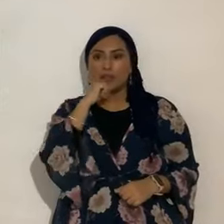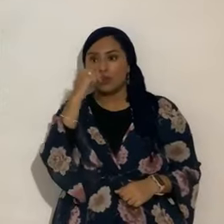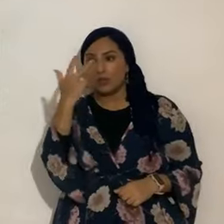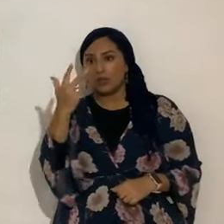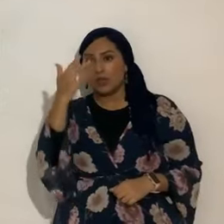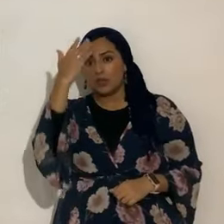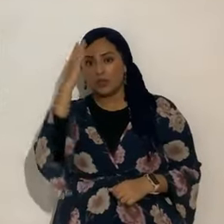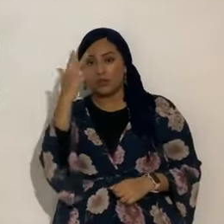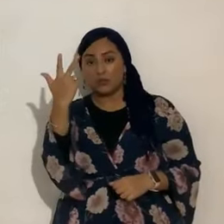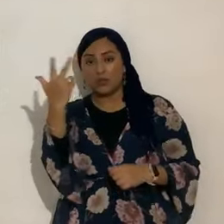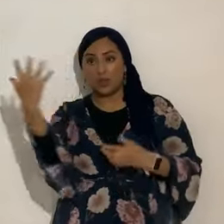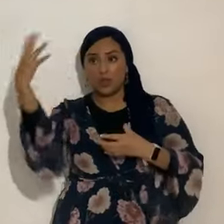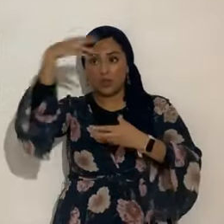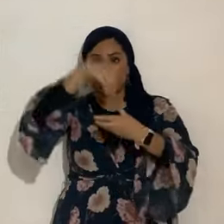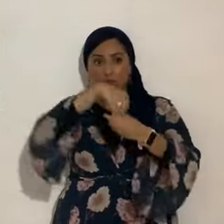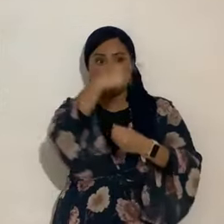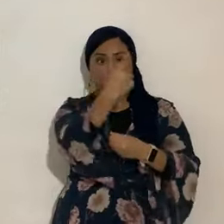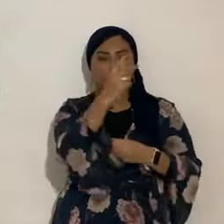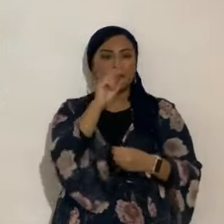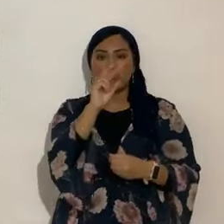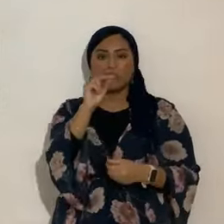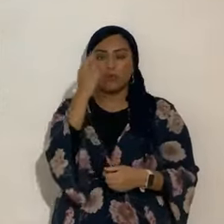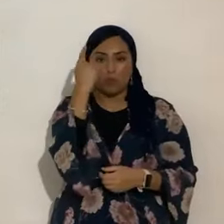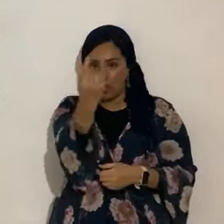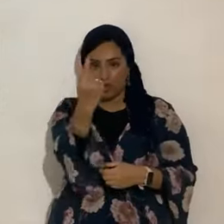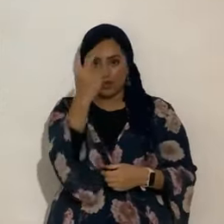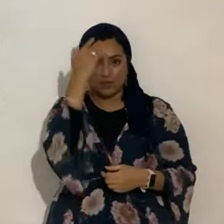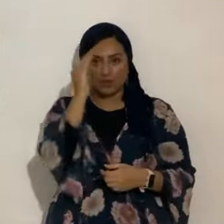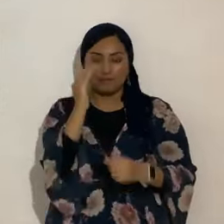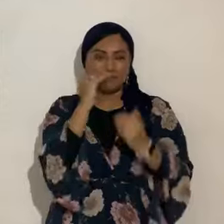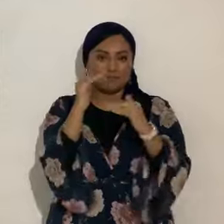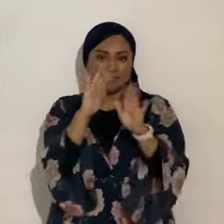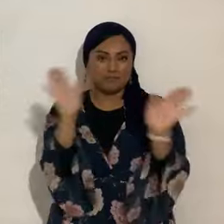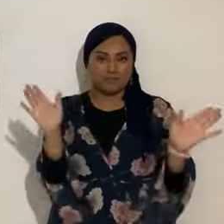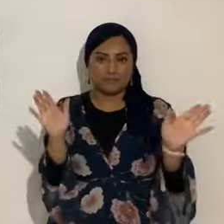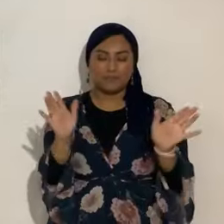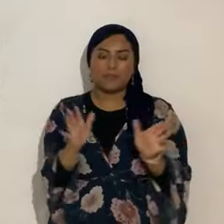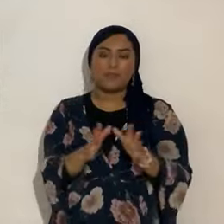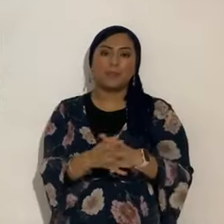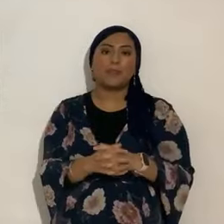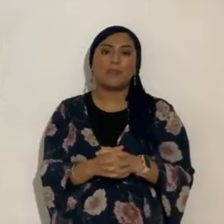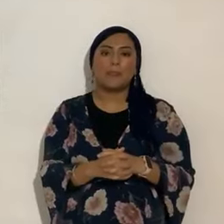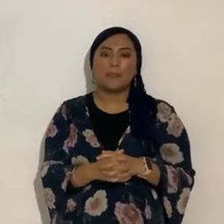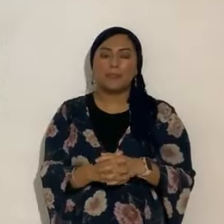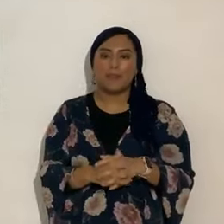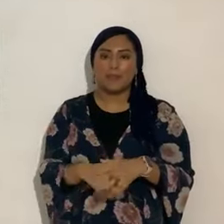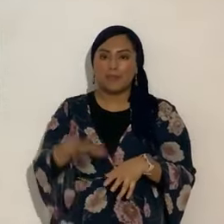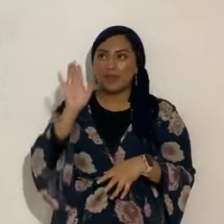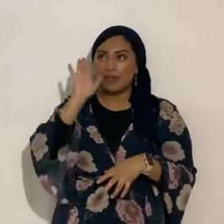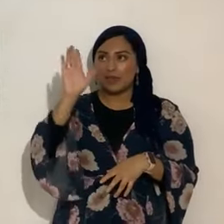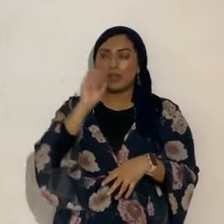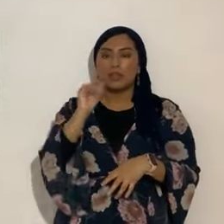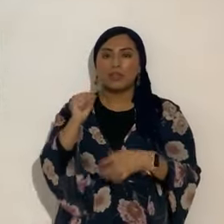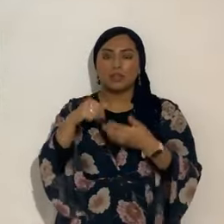Trinidad esté en uno, no, eso no existe. Es un solo Elohim. Su esencia es divina de Yahshua, Él